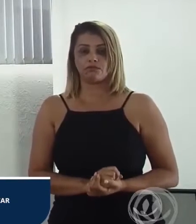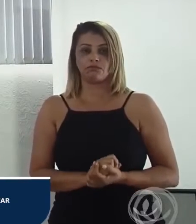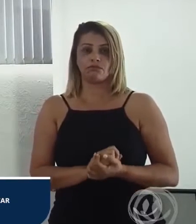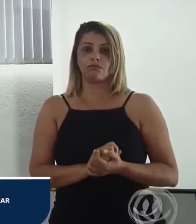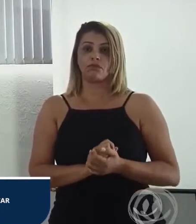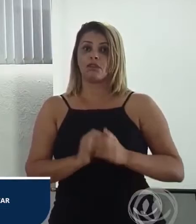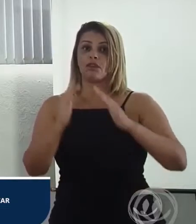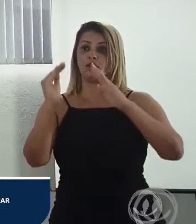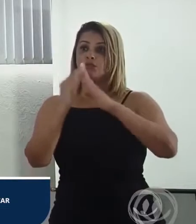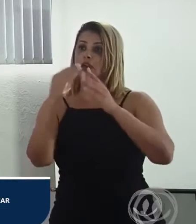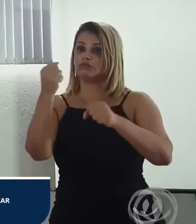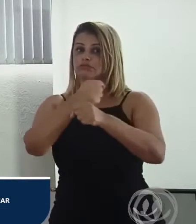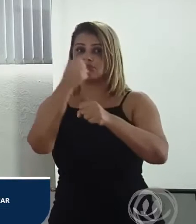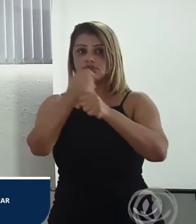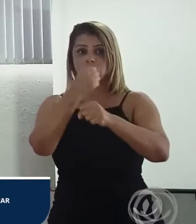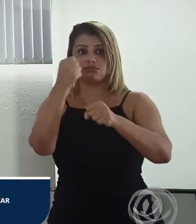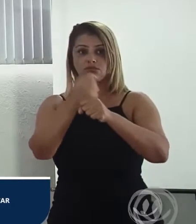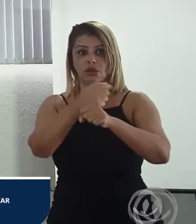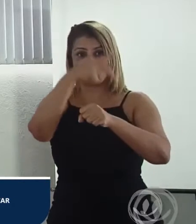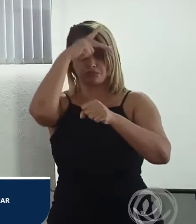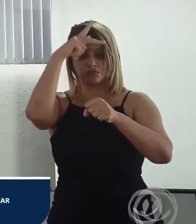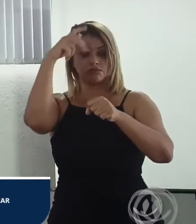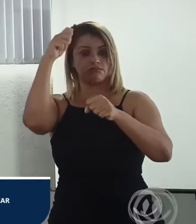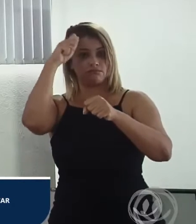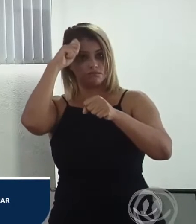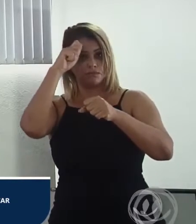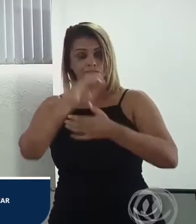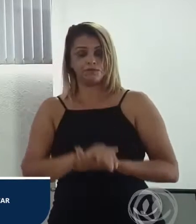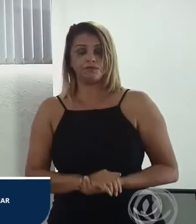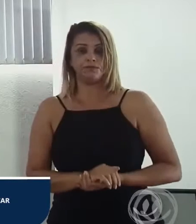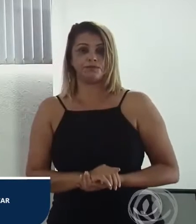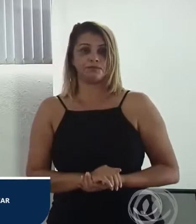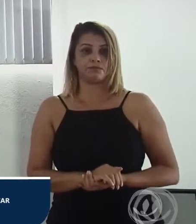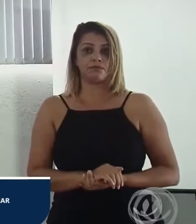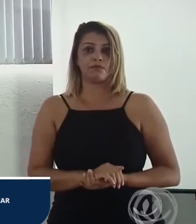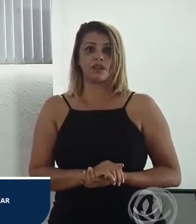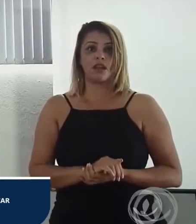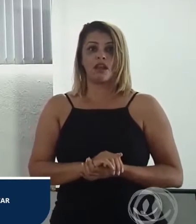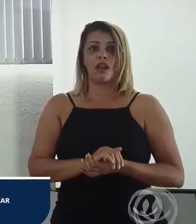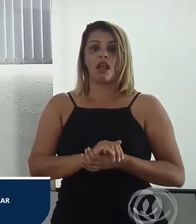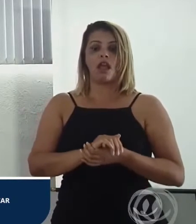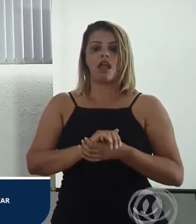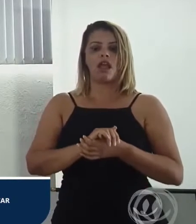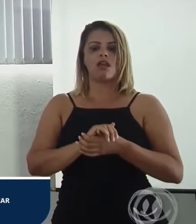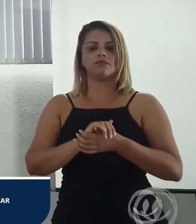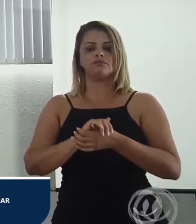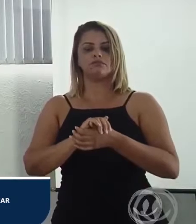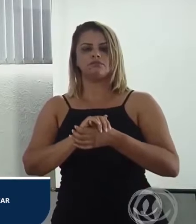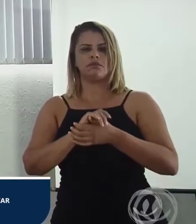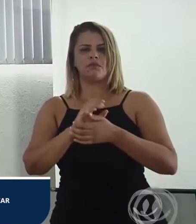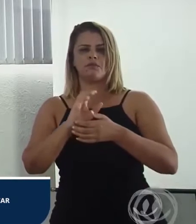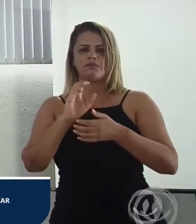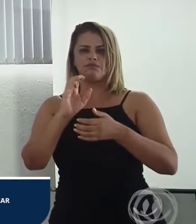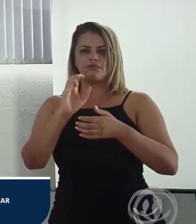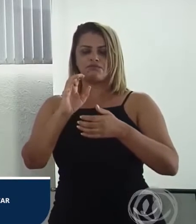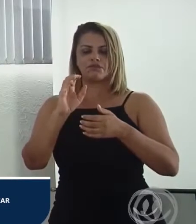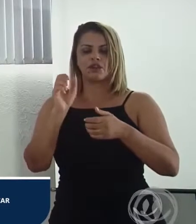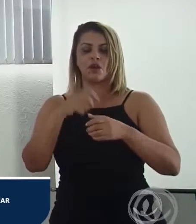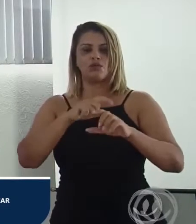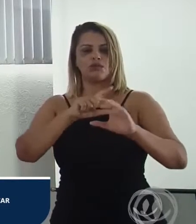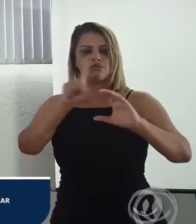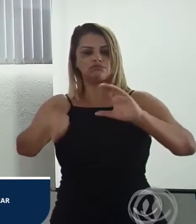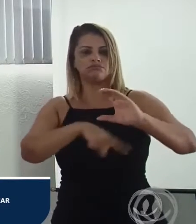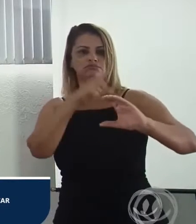de construção civil, de infraestrutura do poder público, borracharias e oficinas mecânicas, restaurantes e